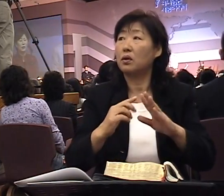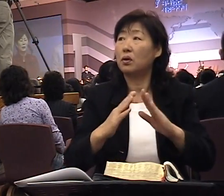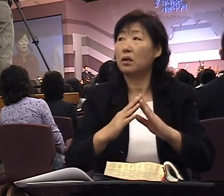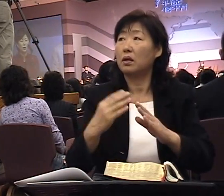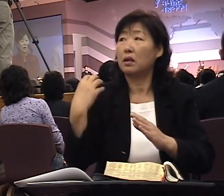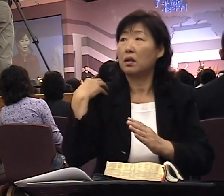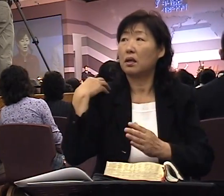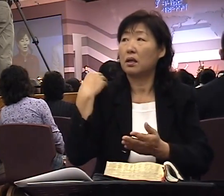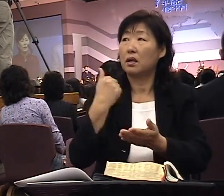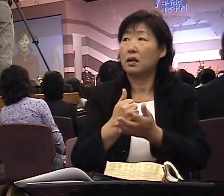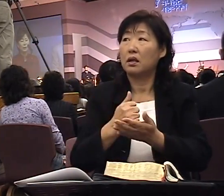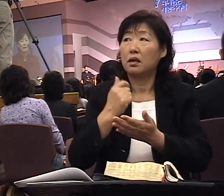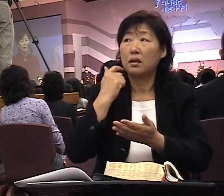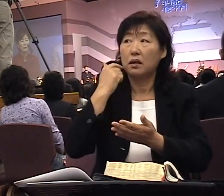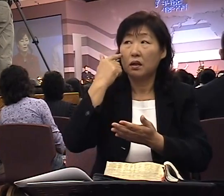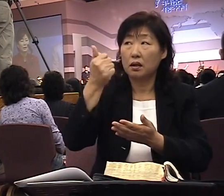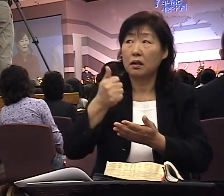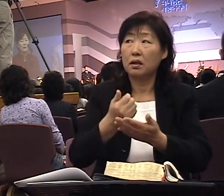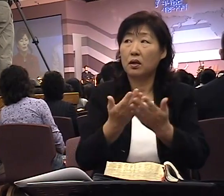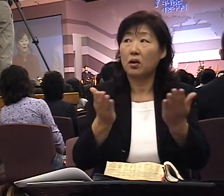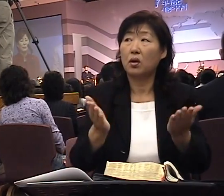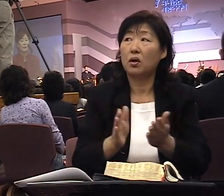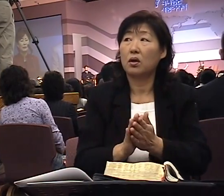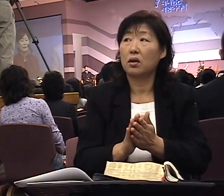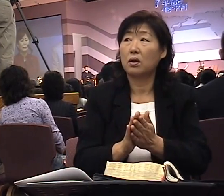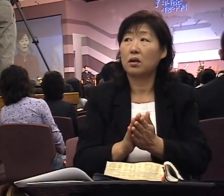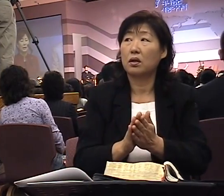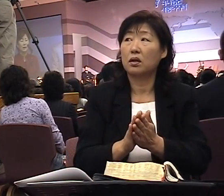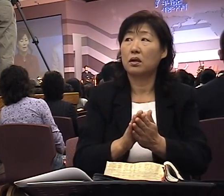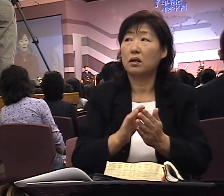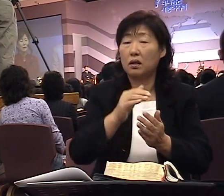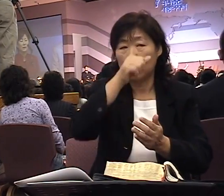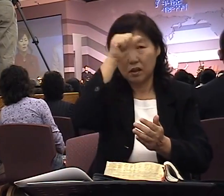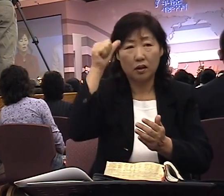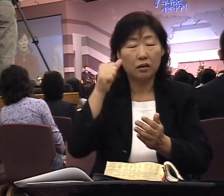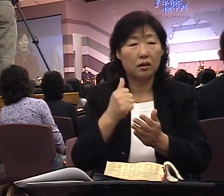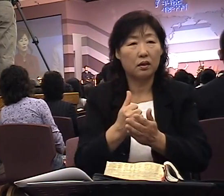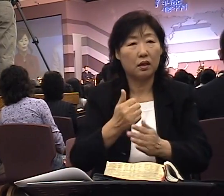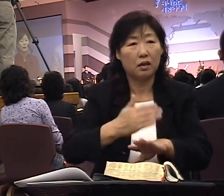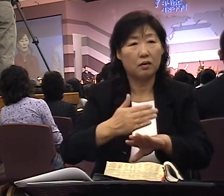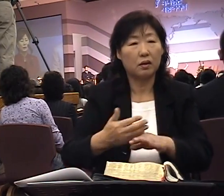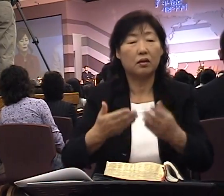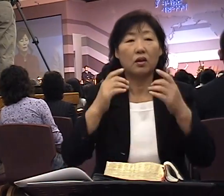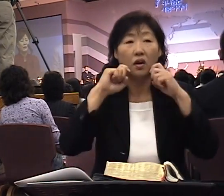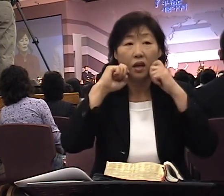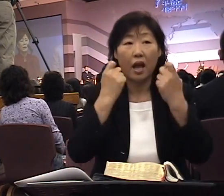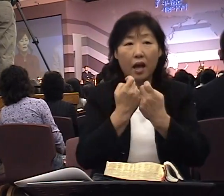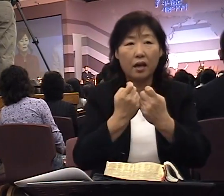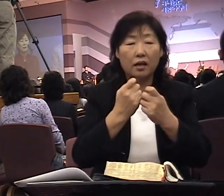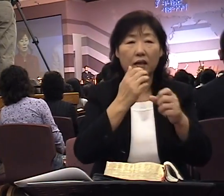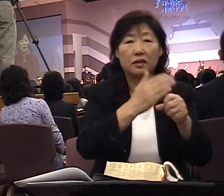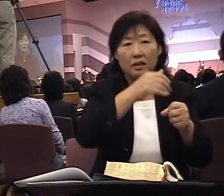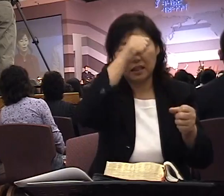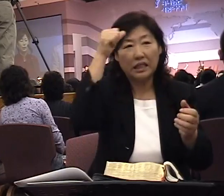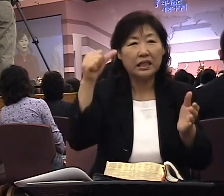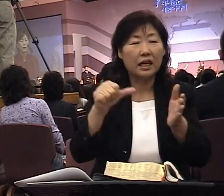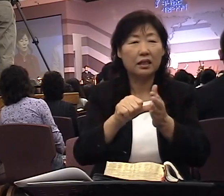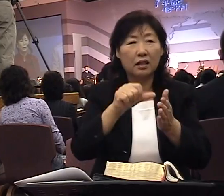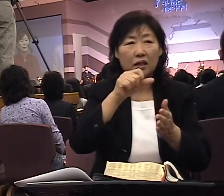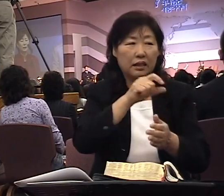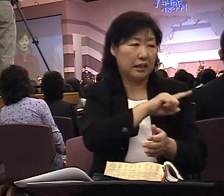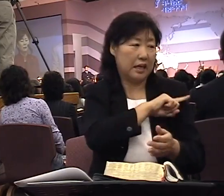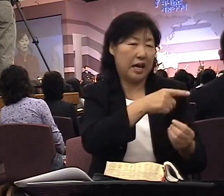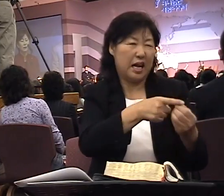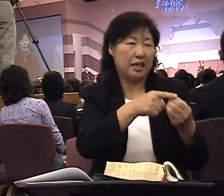담임 목사님과 여러 장로님들께 진심으로 감사를 드립니다. 개인적으로는 제 인생에서 가장 좋은